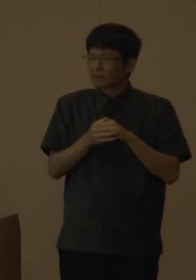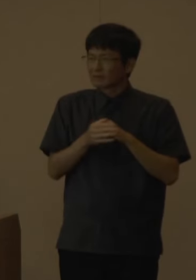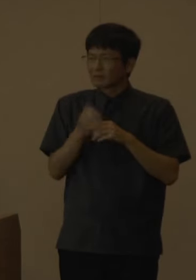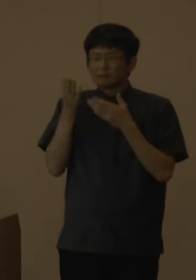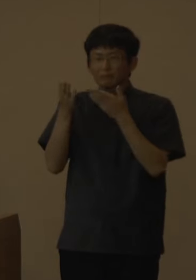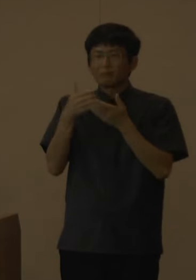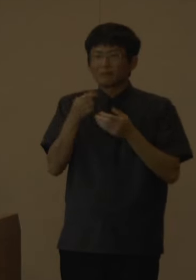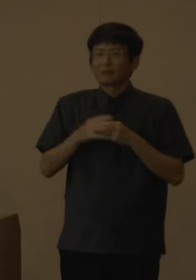。 はい、ありがとう。では